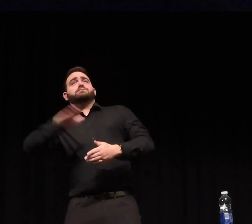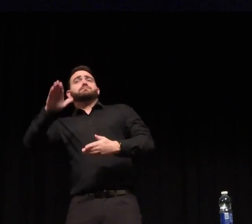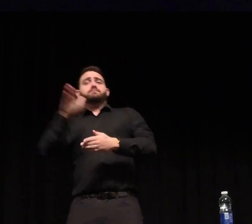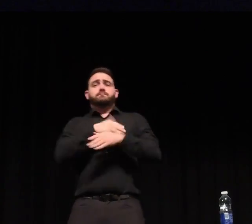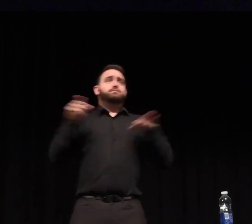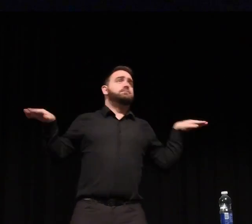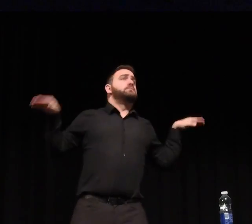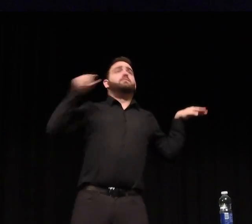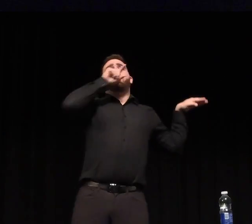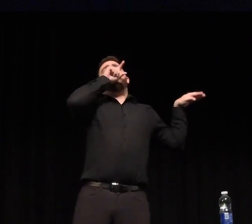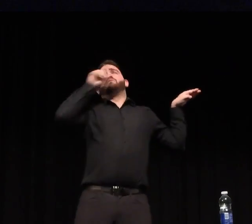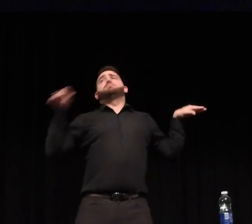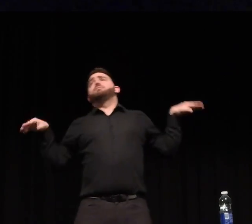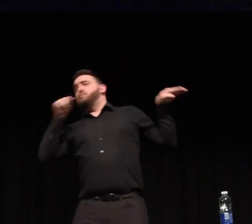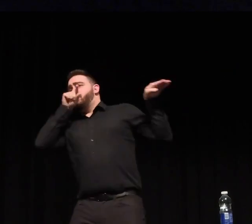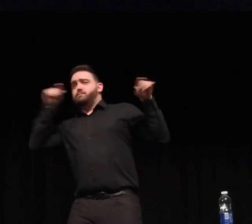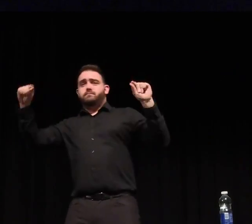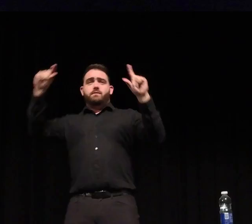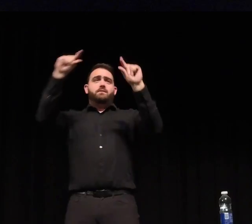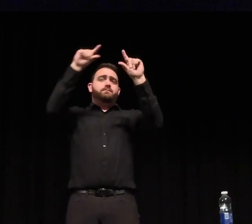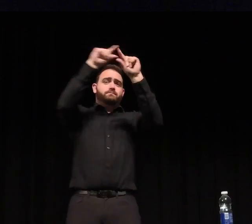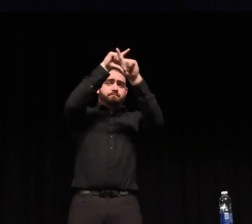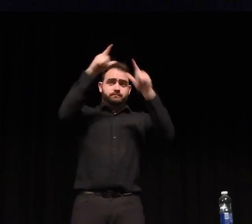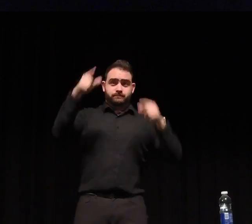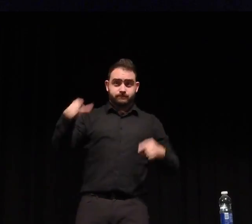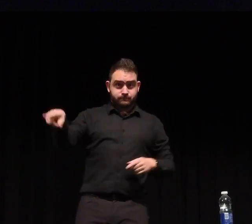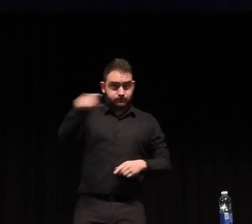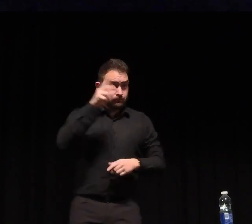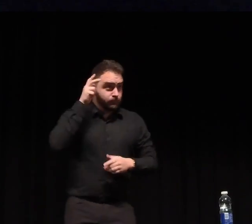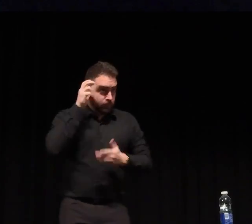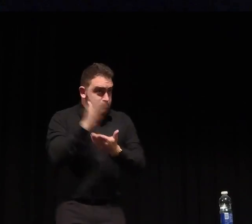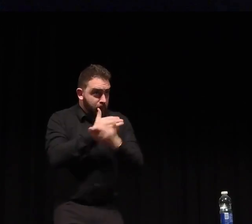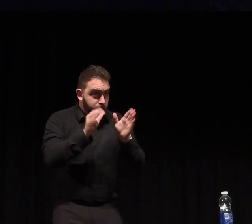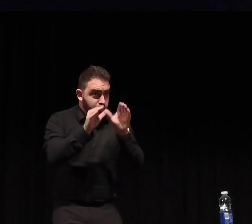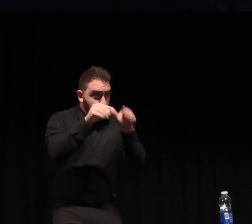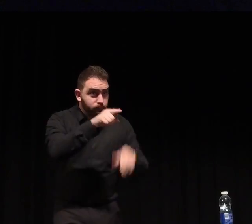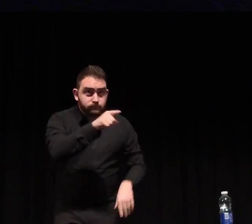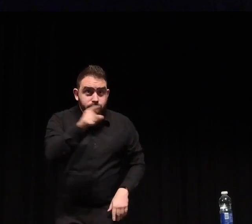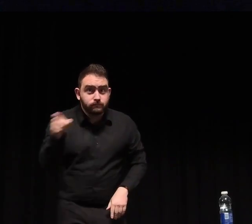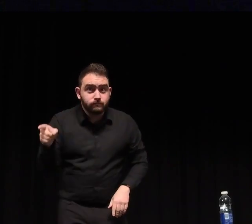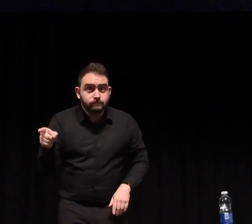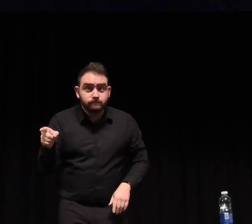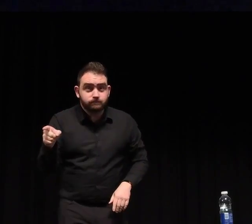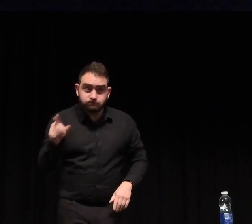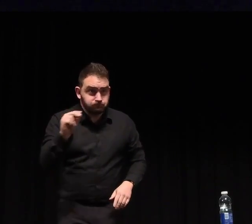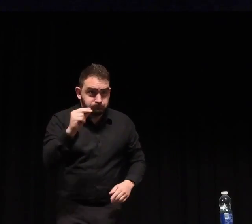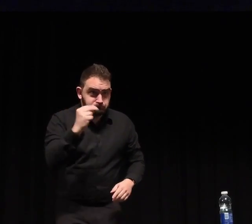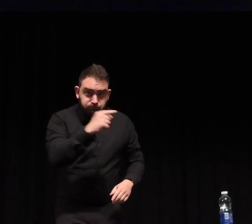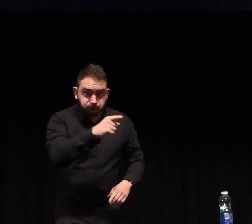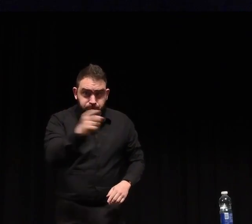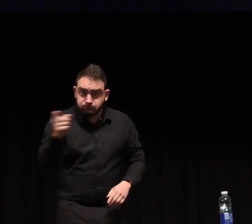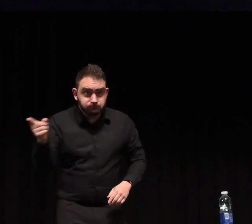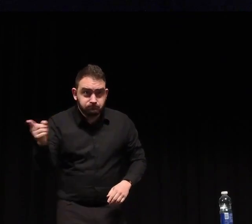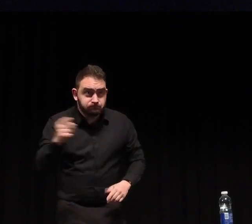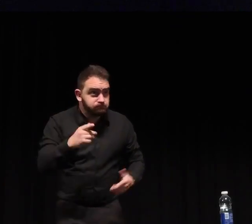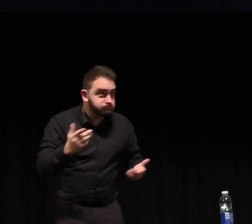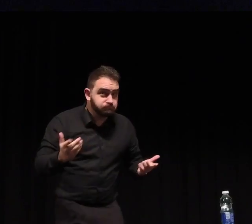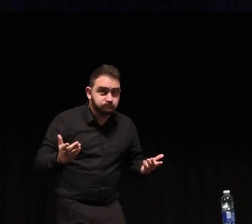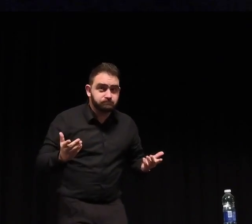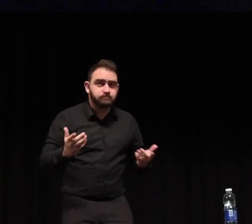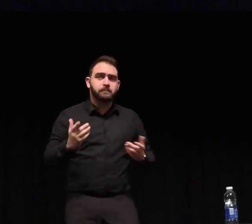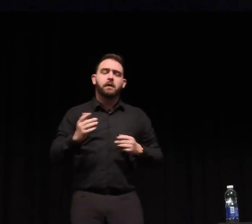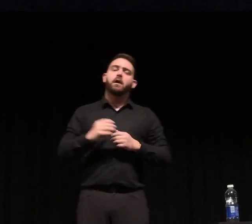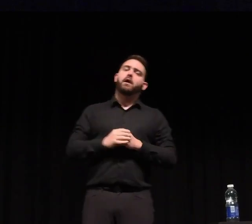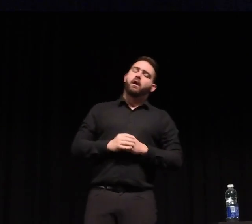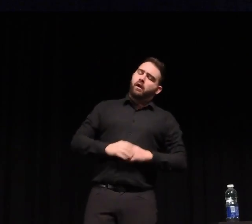Avez-vous déjà entendu un papillon chanter? Vous avez jamais entendu un papillon chanter? Laissez-moi vous